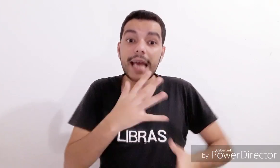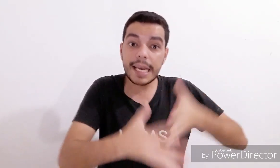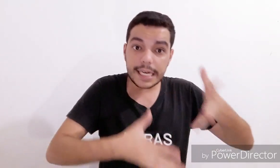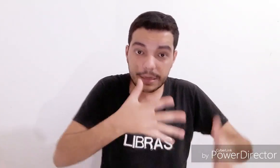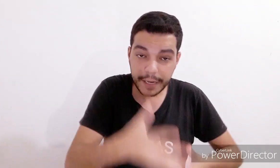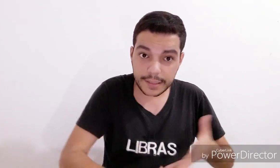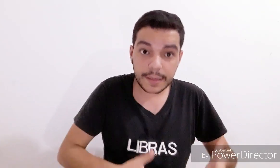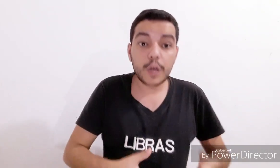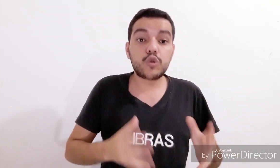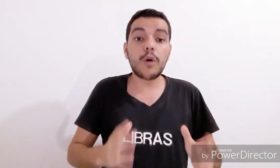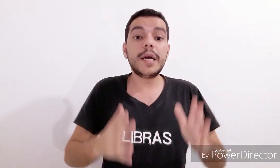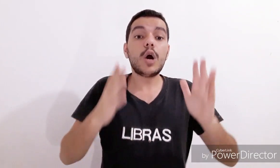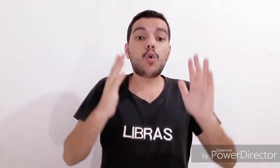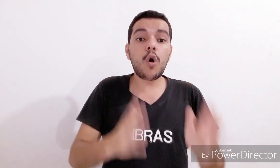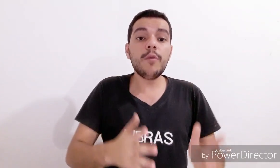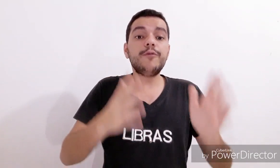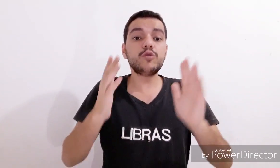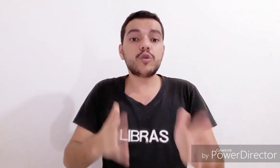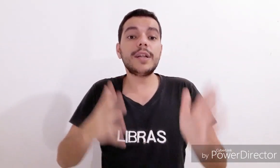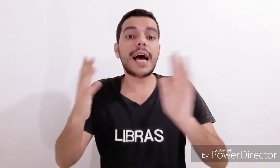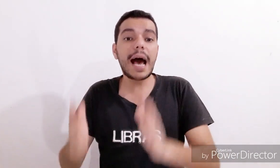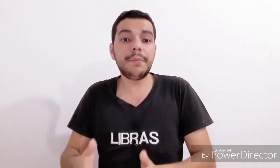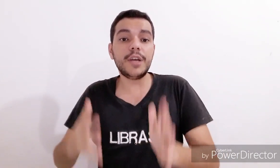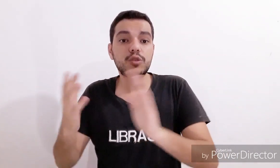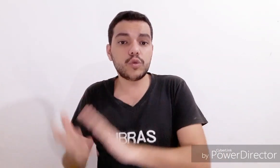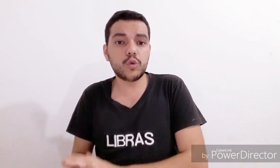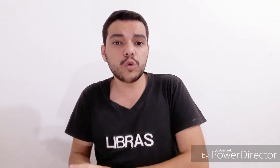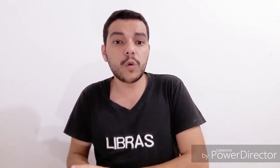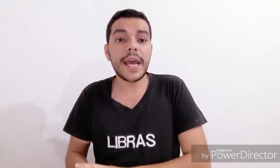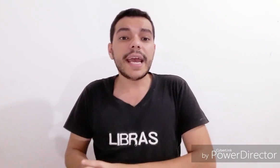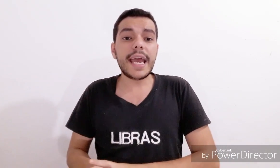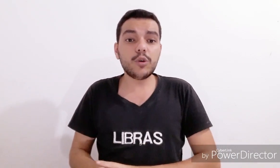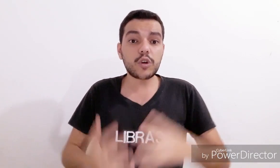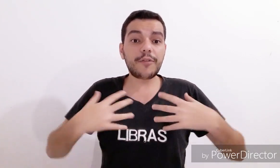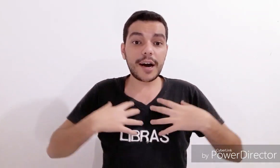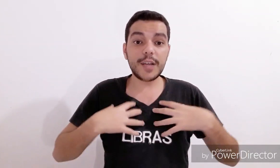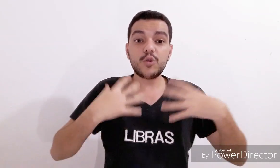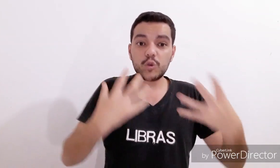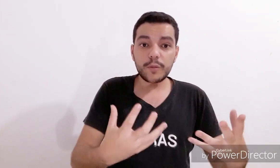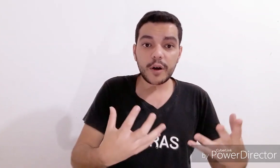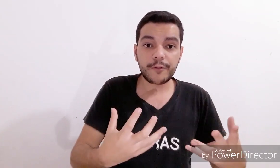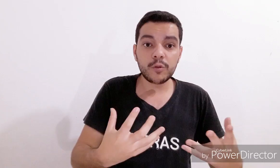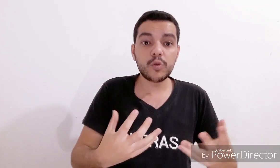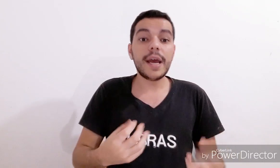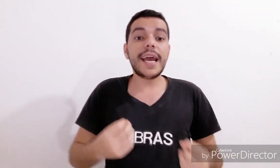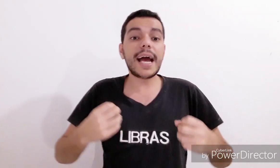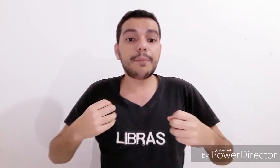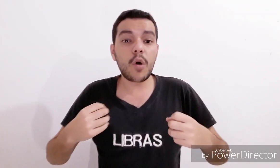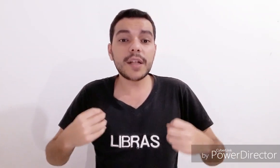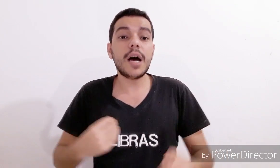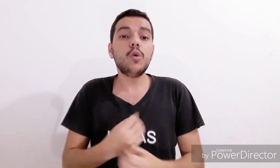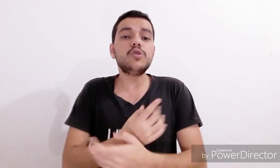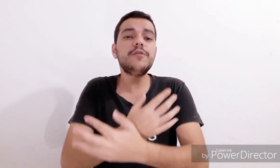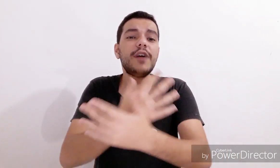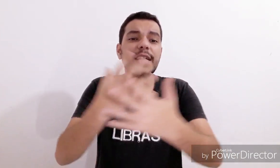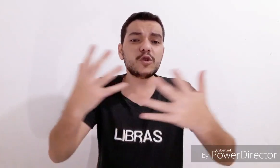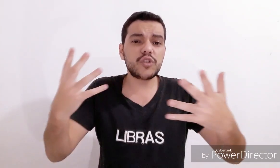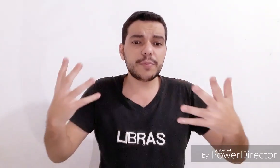em Libras sobre como funciona a mente do surdo. Eu só falei do surdo profundo. Ele aborda os diversos tipos